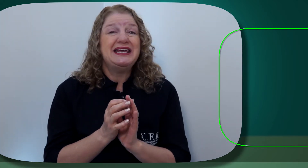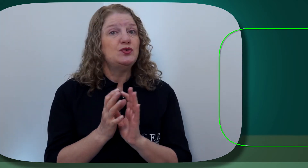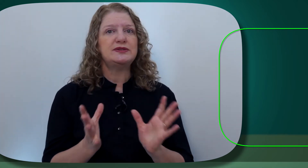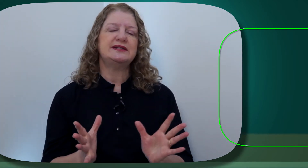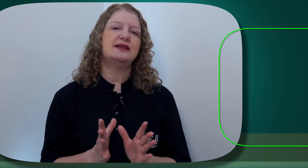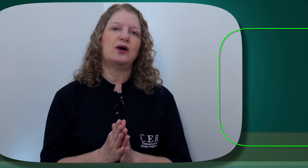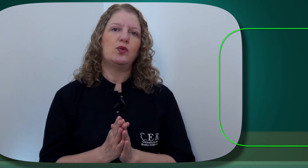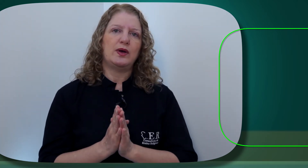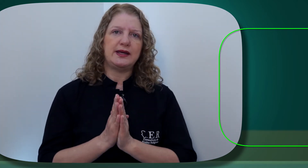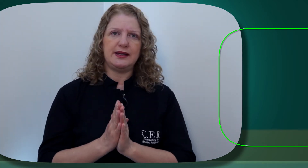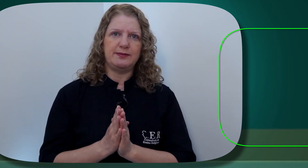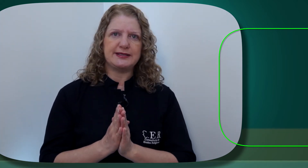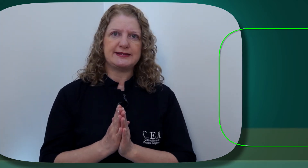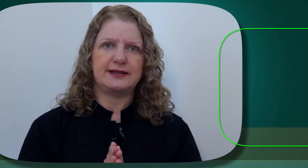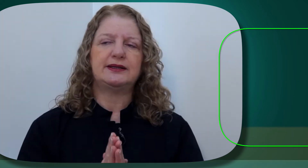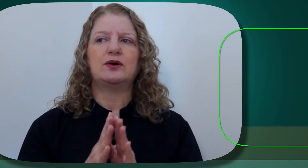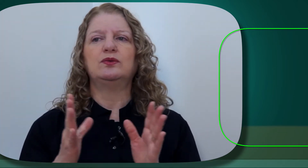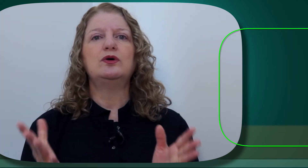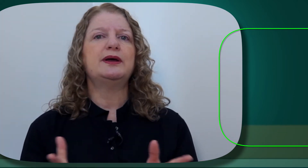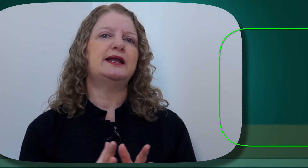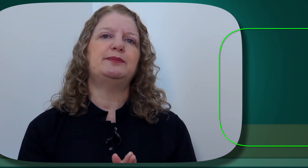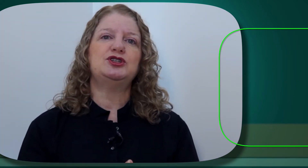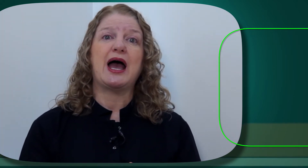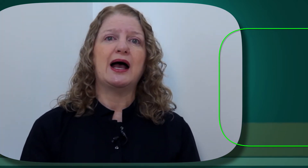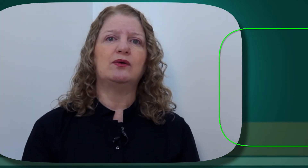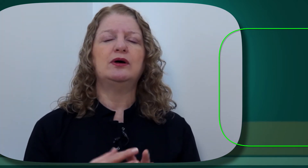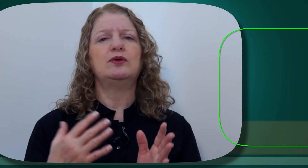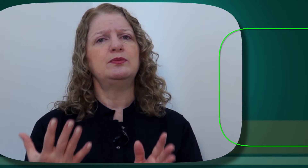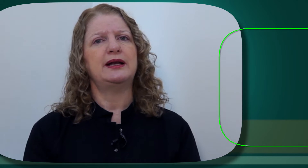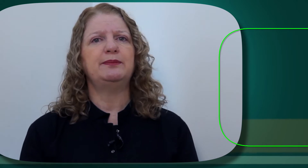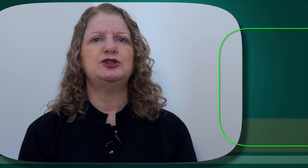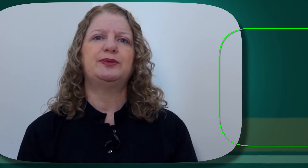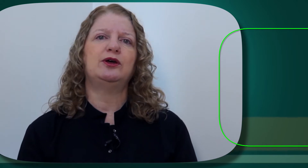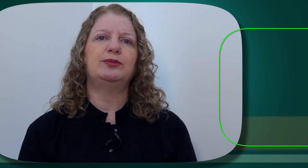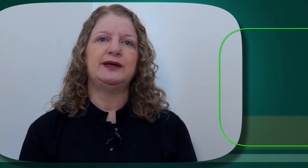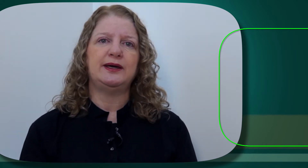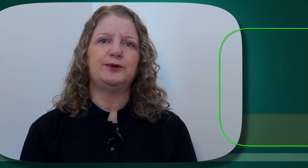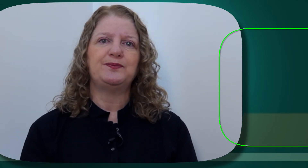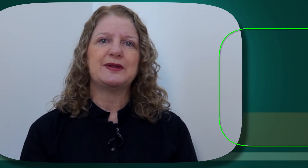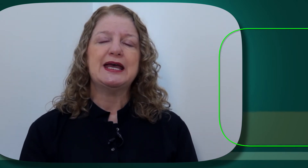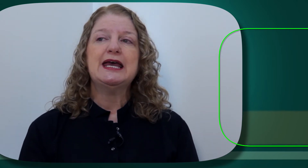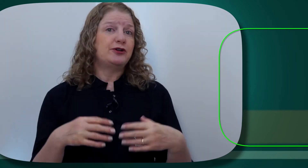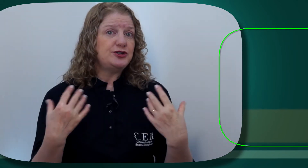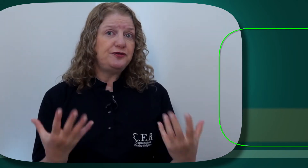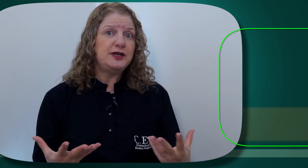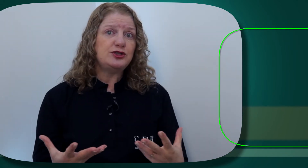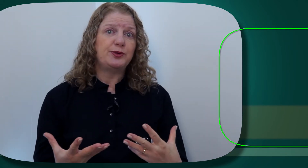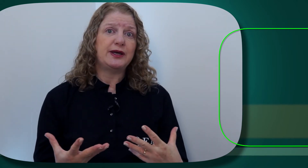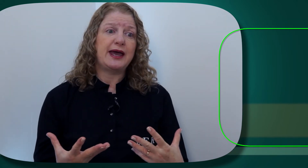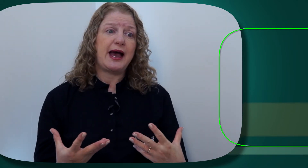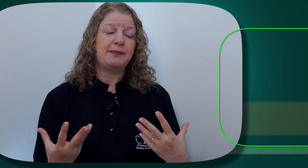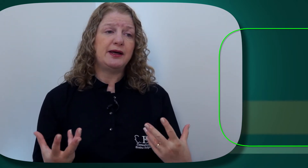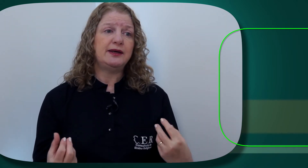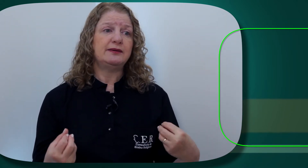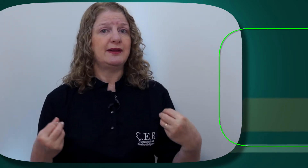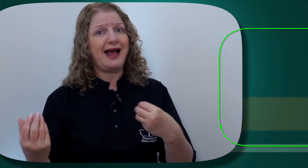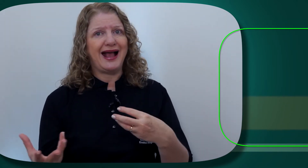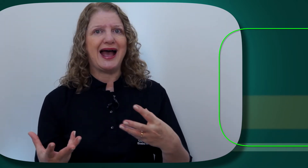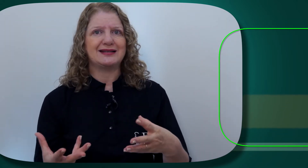nenhum sinal em Libras. Então, como que ela ia pedir água, como que ela ia pedir para ir ao banheiro? Foi difícil porque a mãe, na casa,